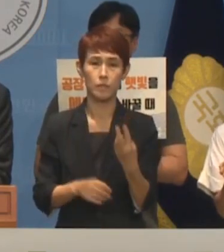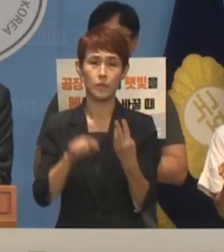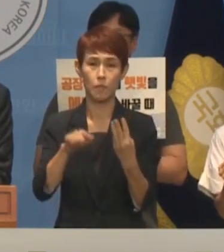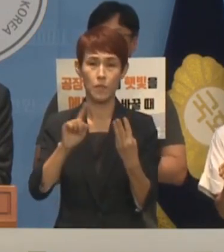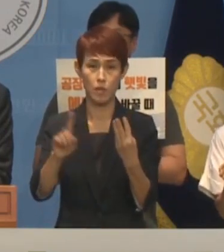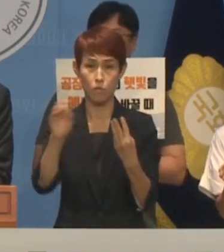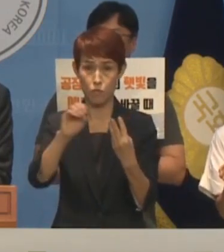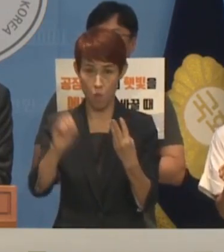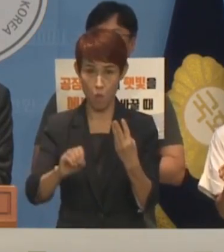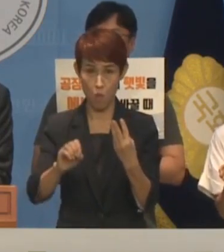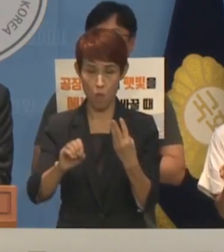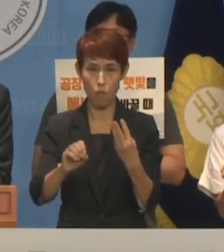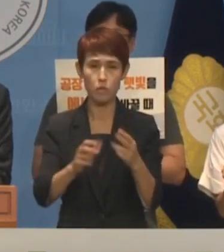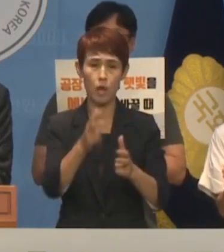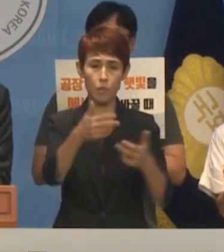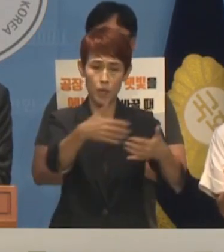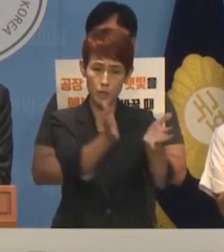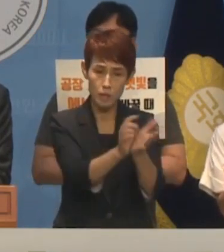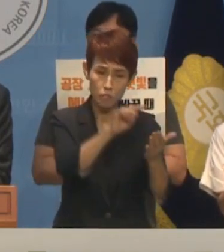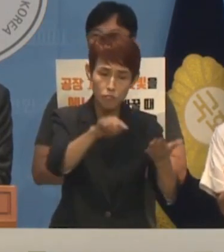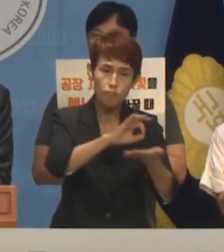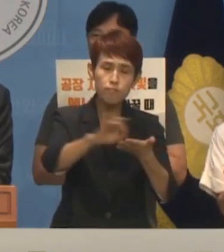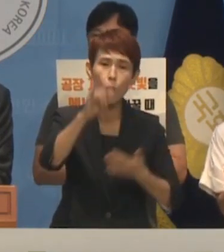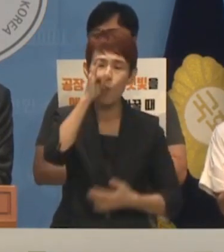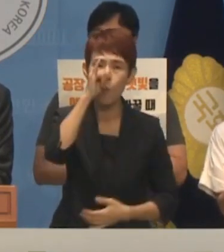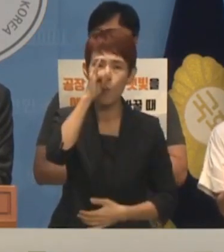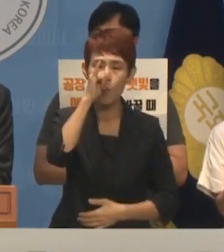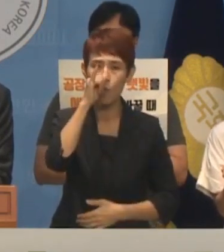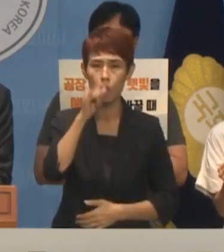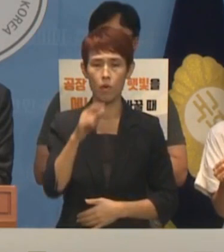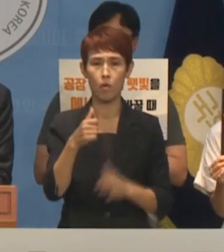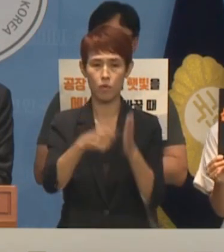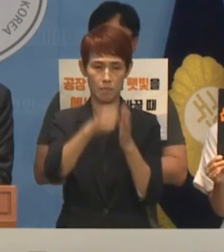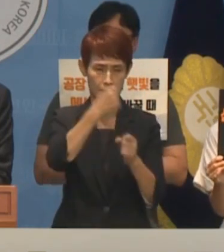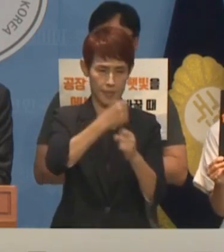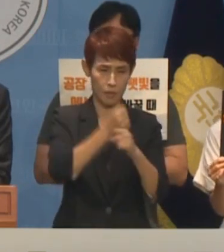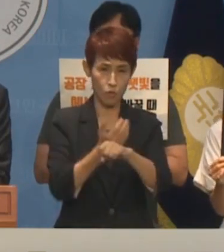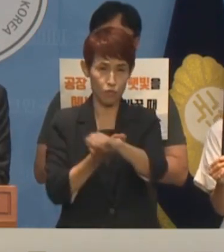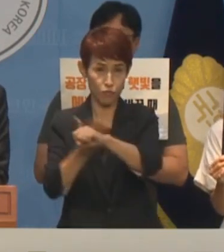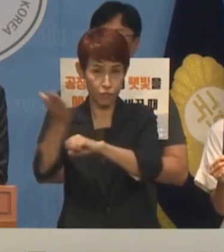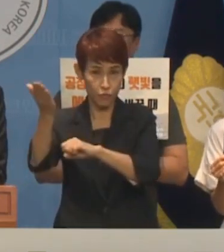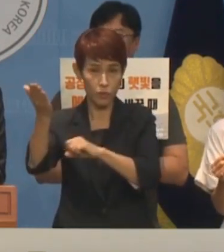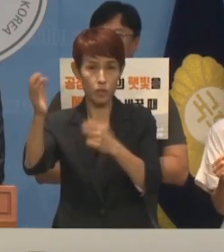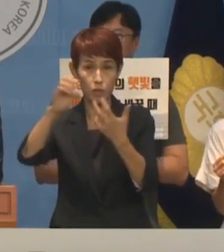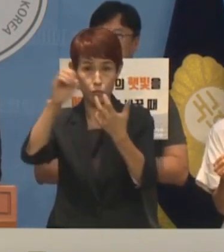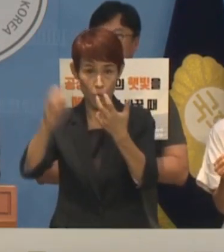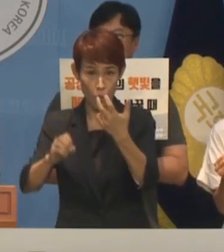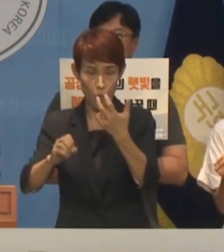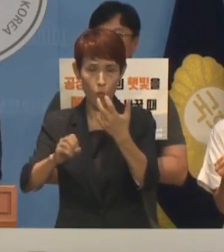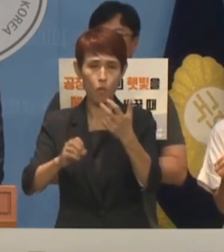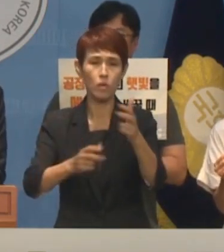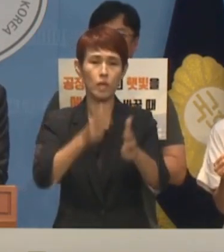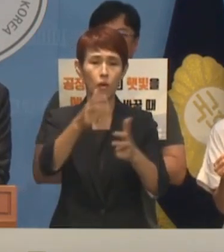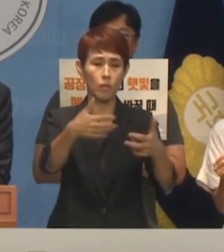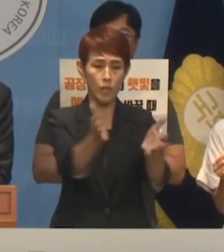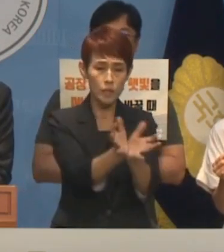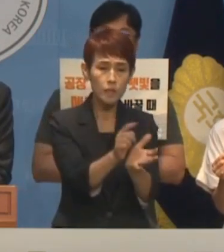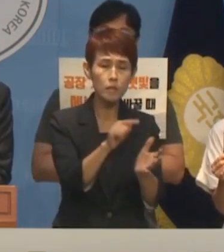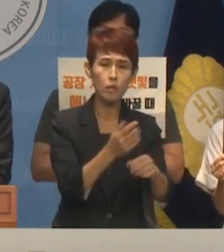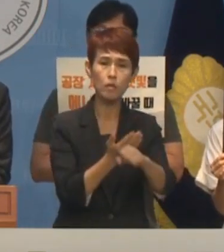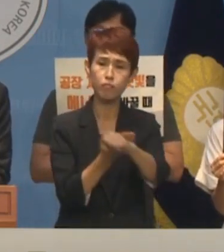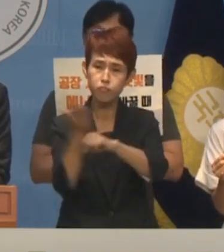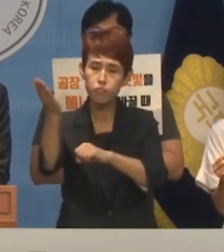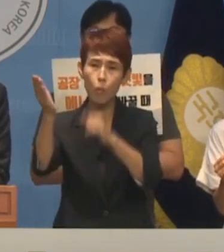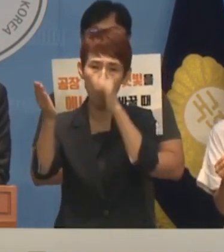83.1%를 담당하고 있습니다. 그리고 제조업 수출의 70% 이상을 산업단지에서 담당하고 있기